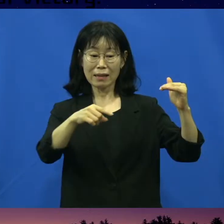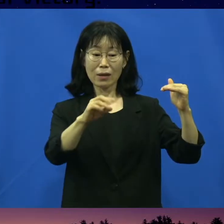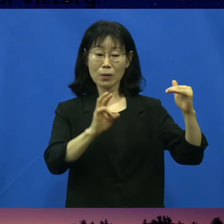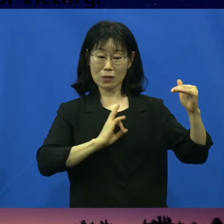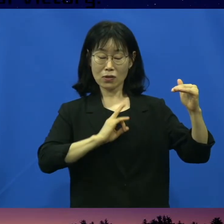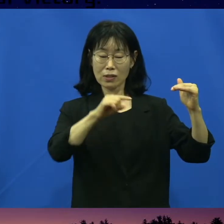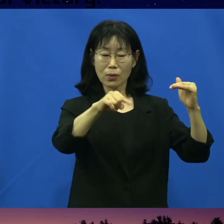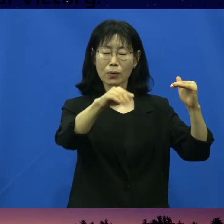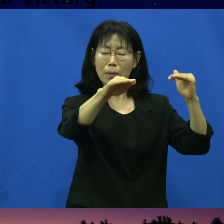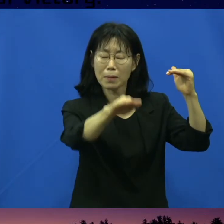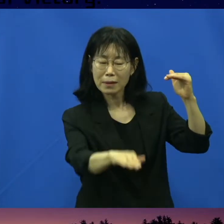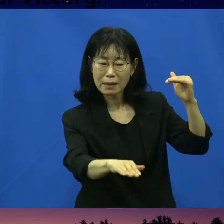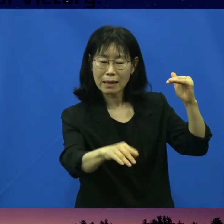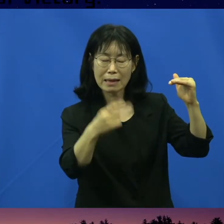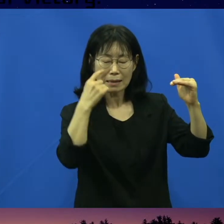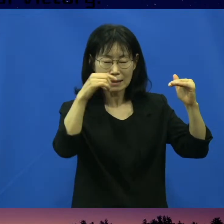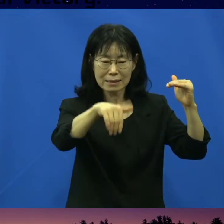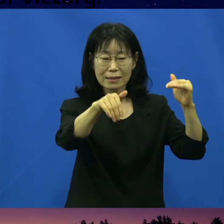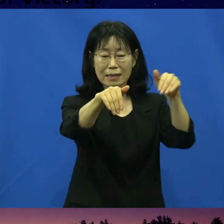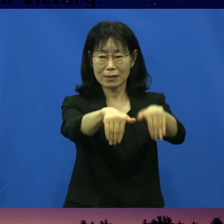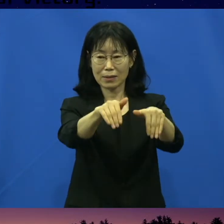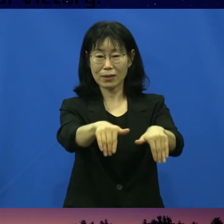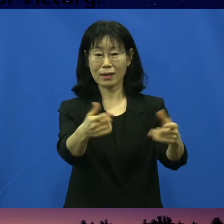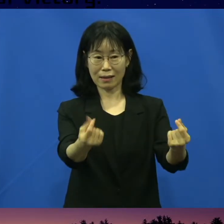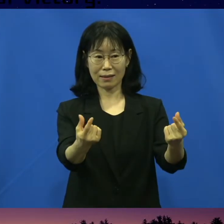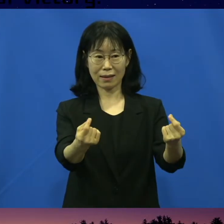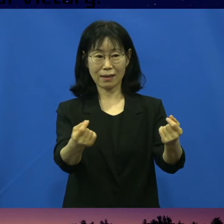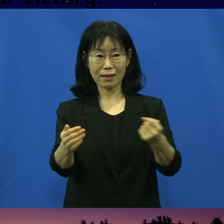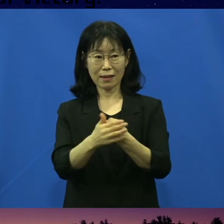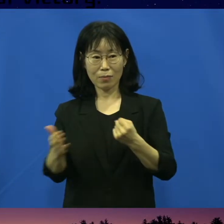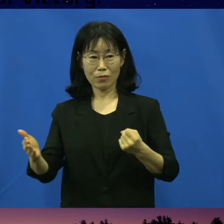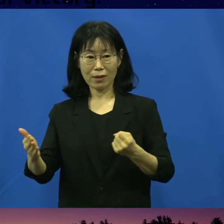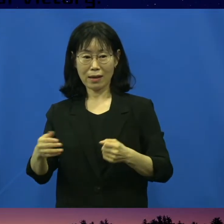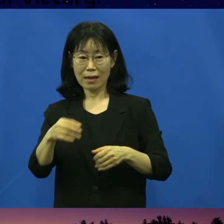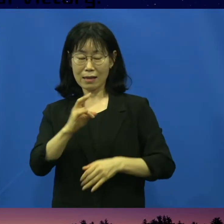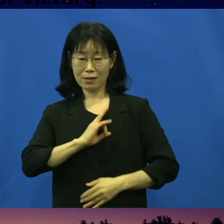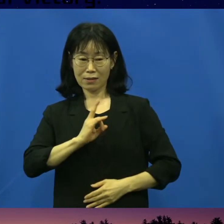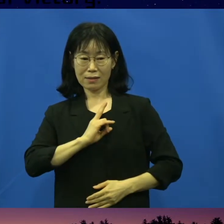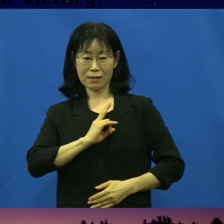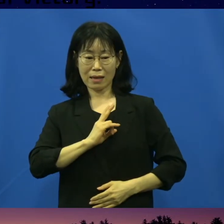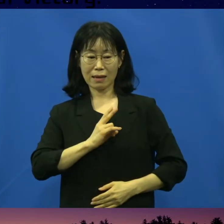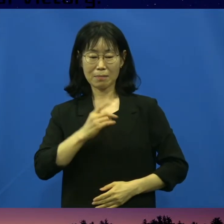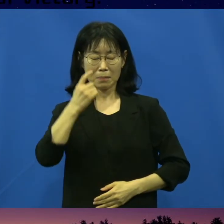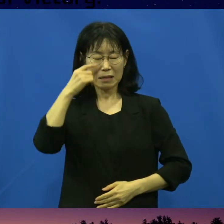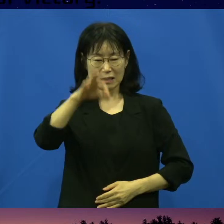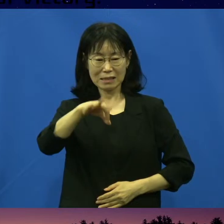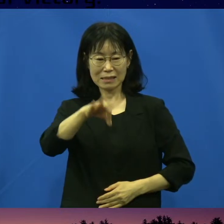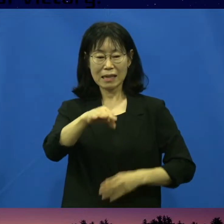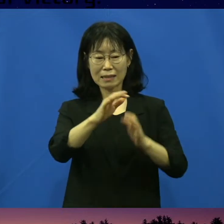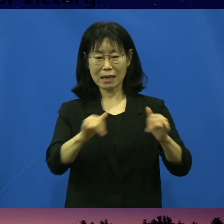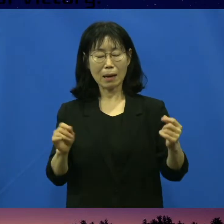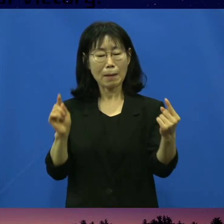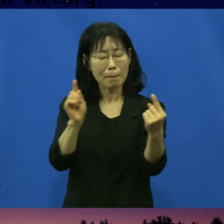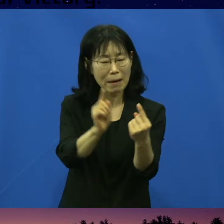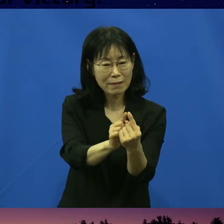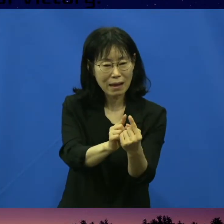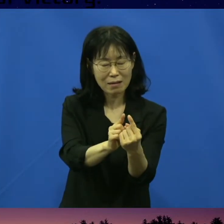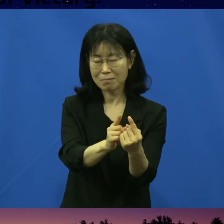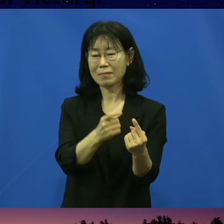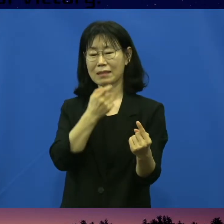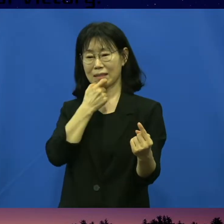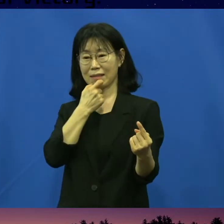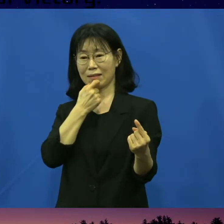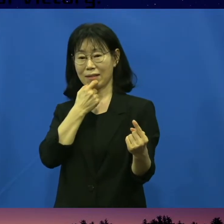근데 나만이 뭘 모르고 있는 거예요. 번지수를 잘못 잡고 있는 거예요. 소년아 전해준 말은 정확하고 분명합니다. 사마리아에 있는